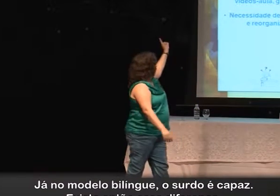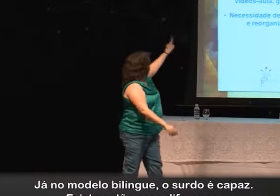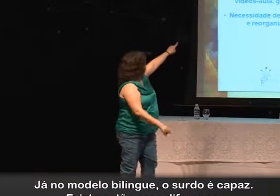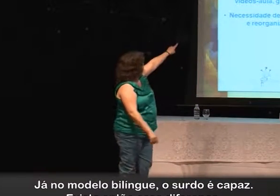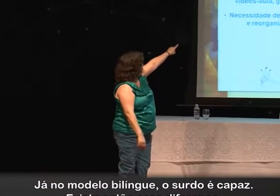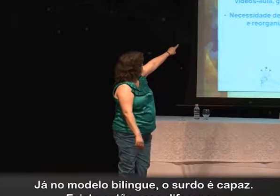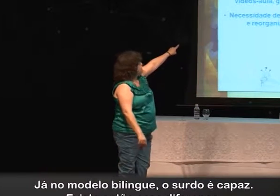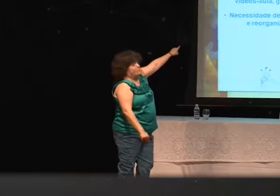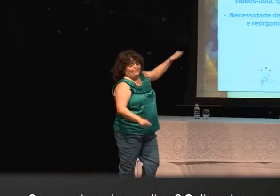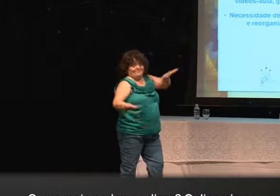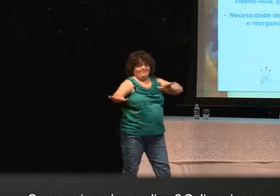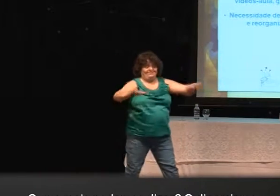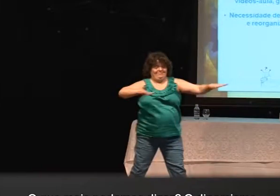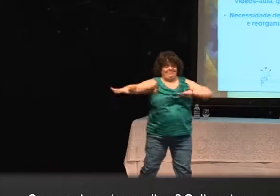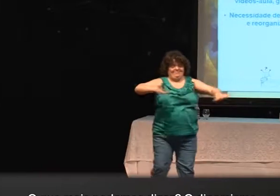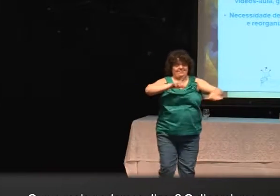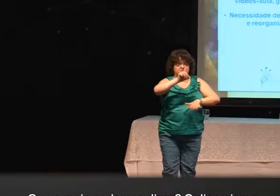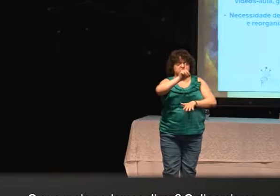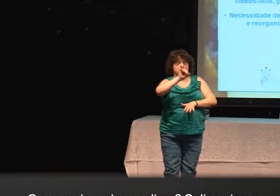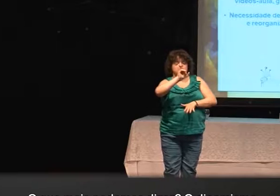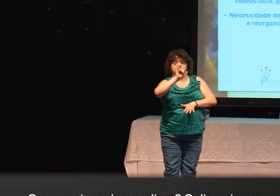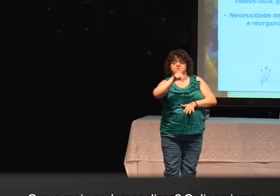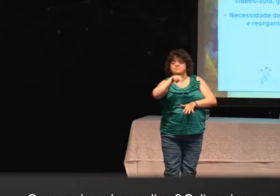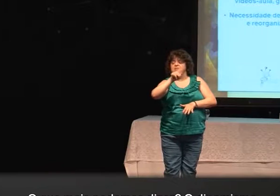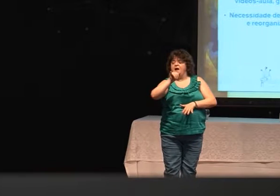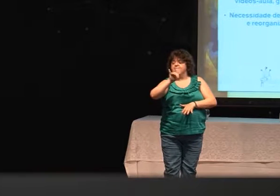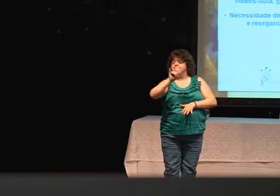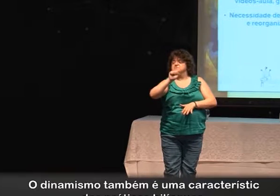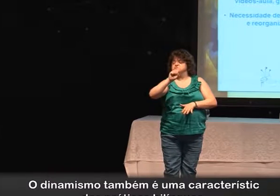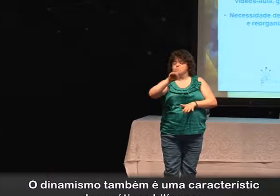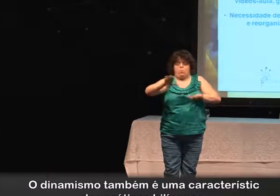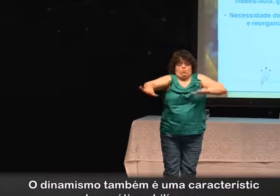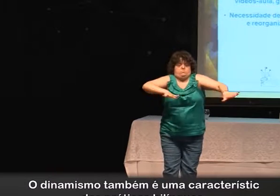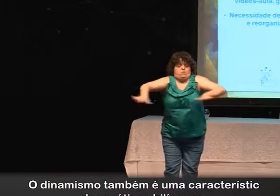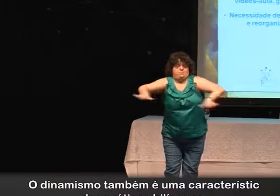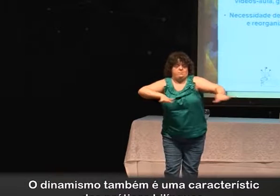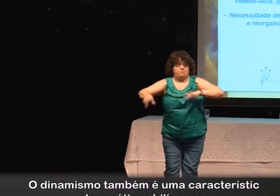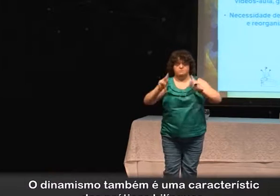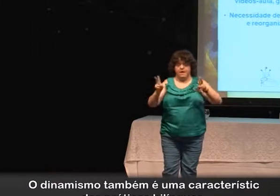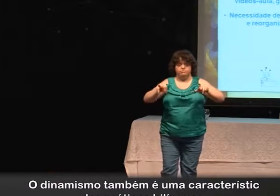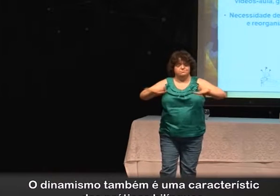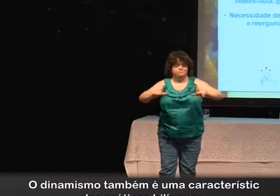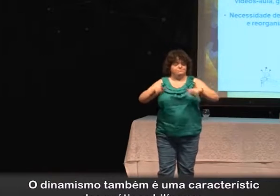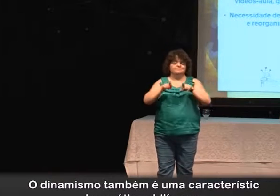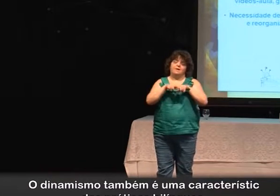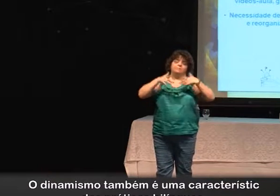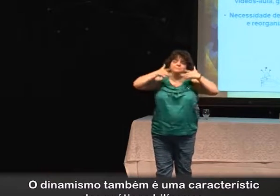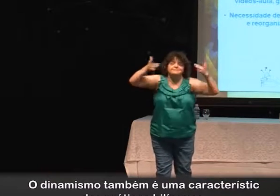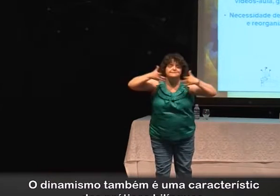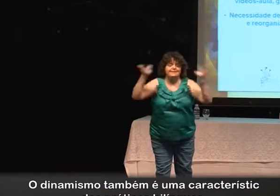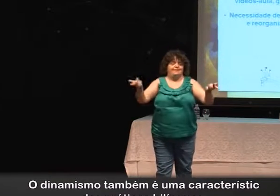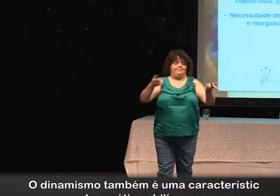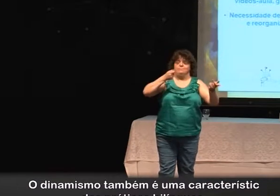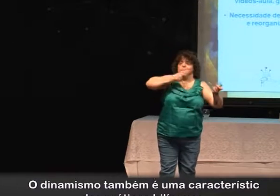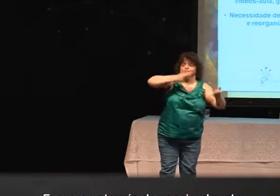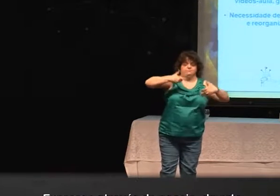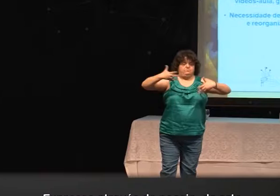então essa diferença. O que mais podemos dizer? O dinamismo. O dinamismo também é uma característica das práticas bilíngues,